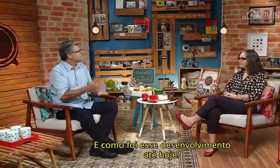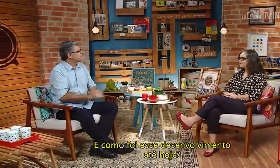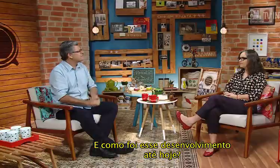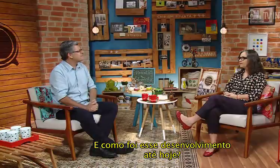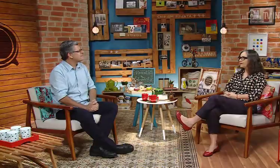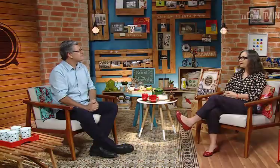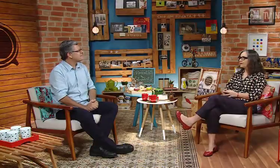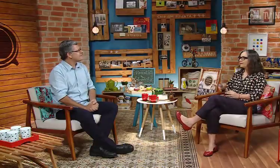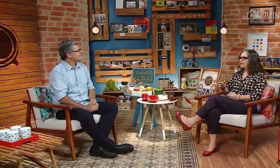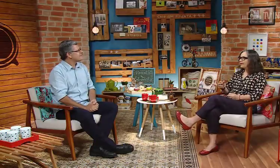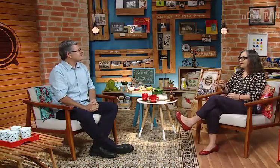hoje?